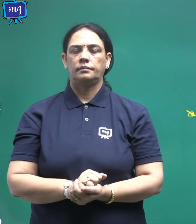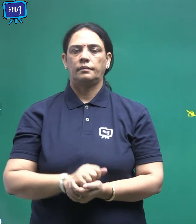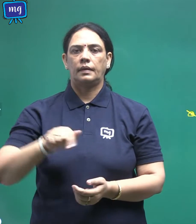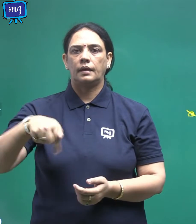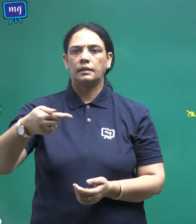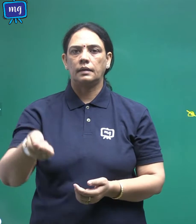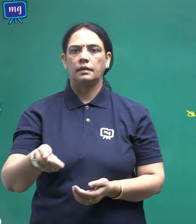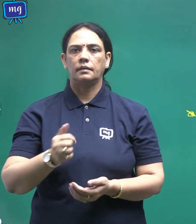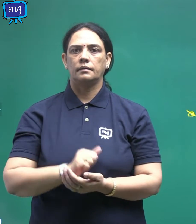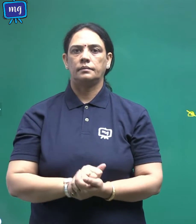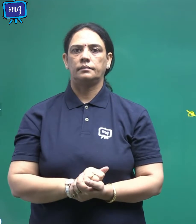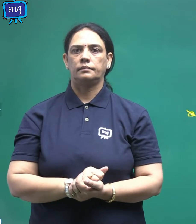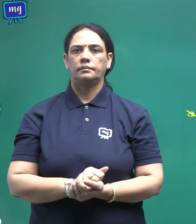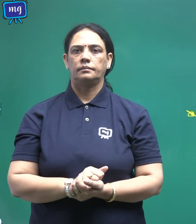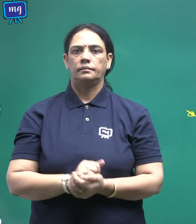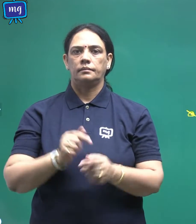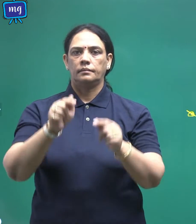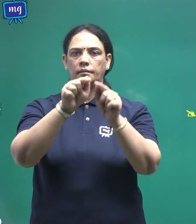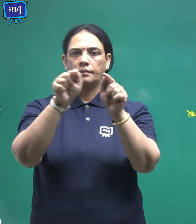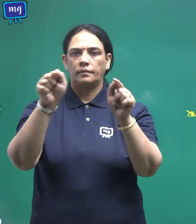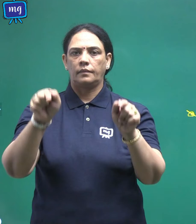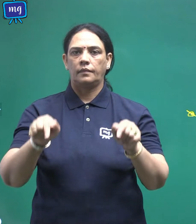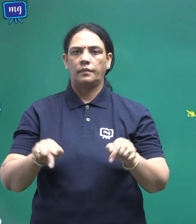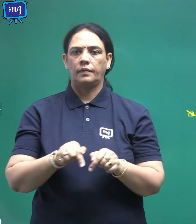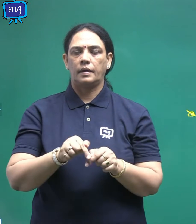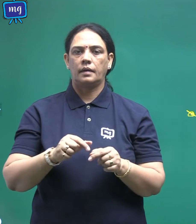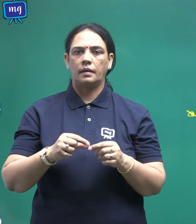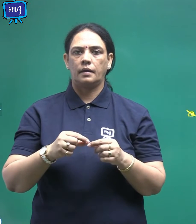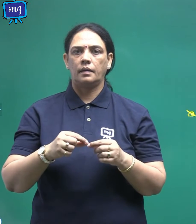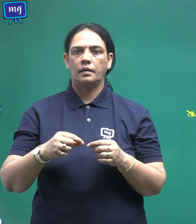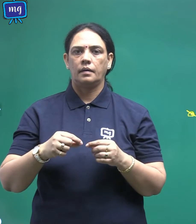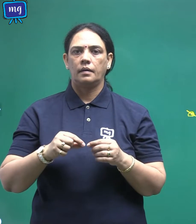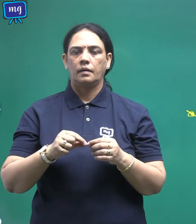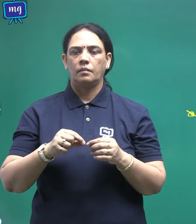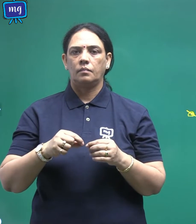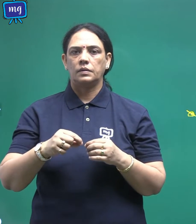यदि वर्ग की भुजा